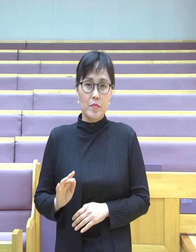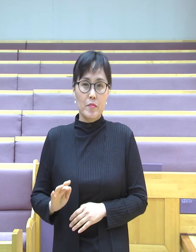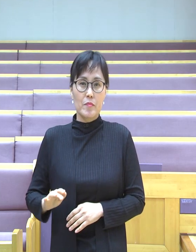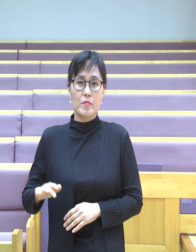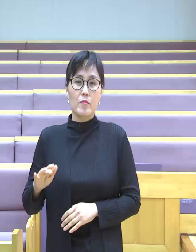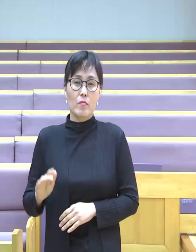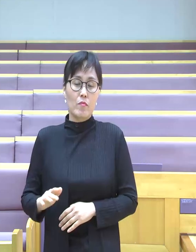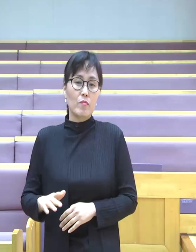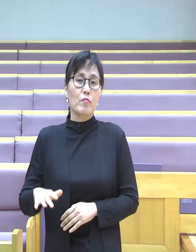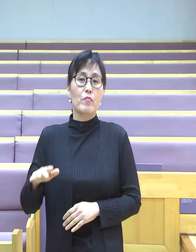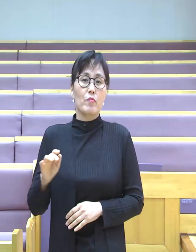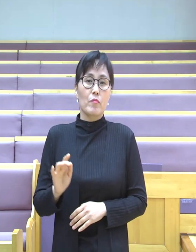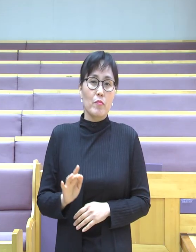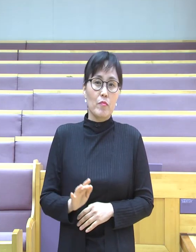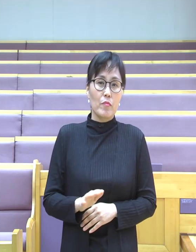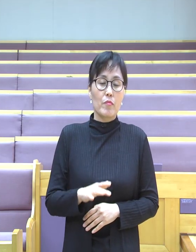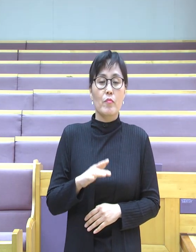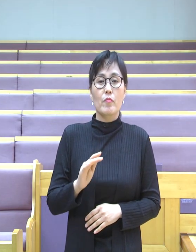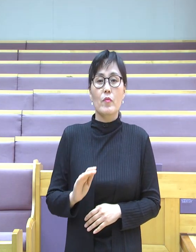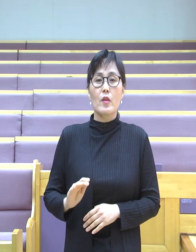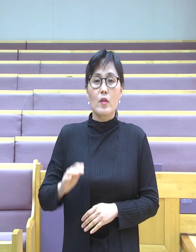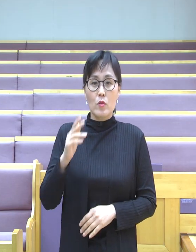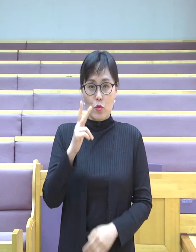주보혈 날 정결케 하고